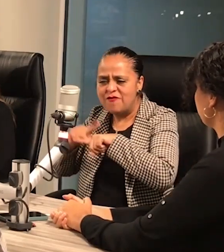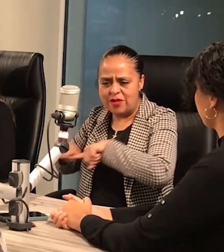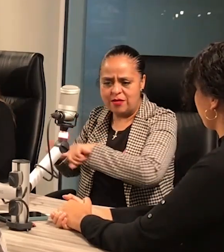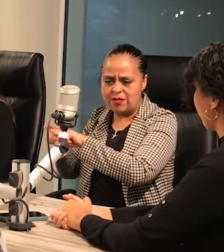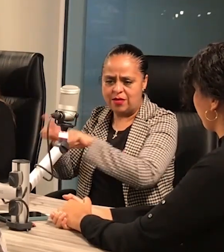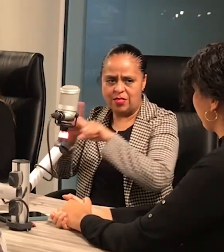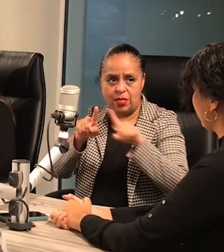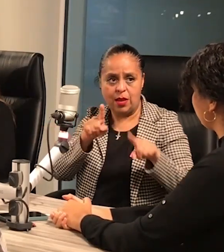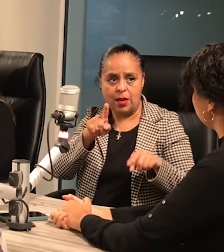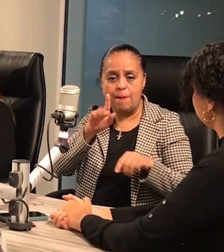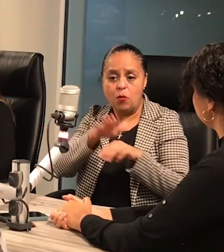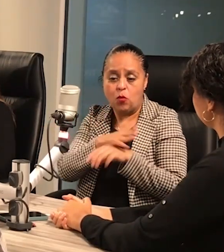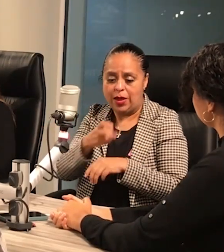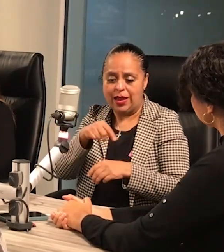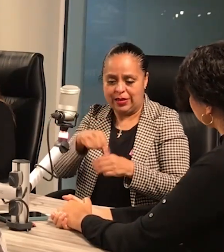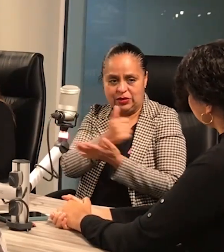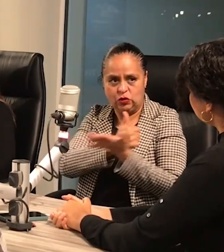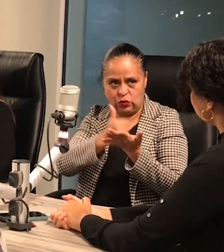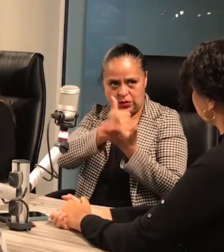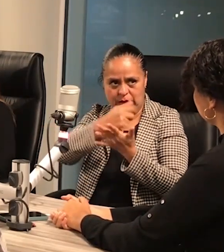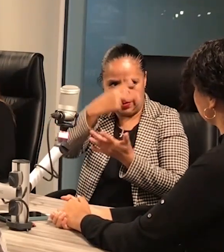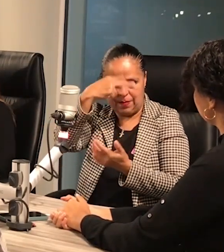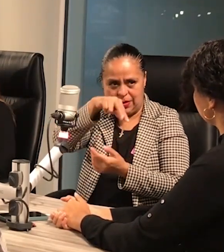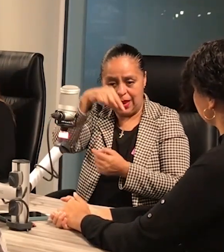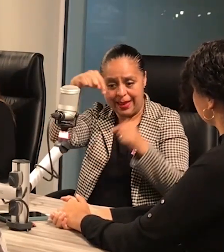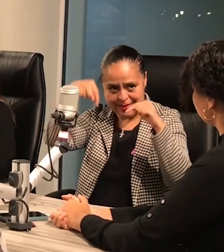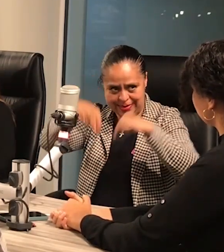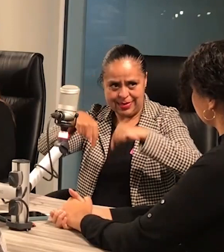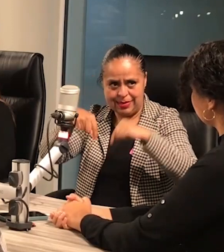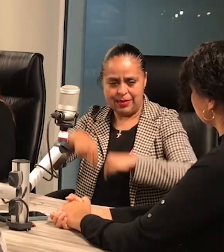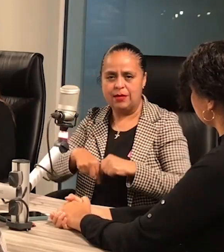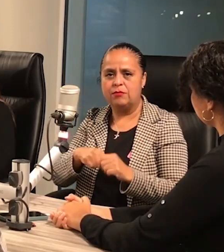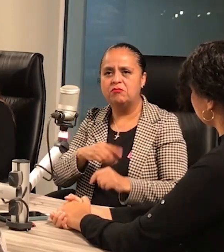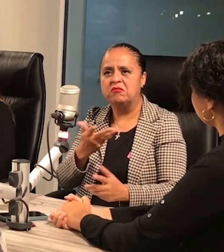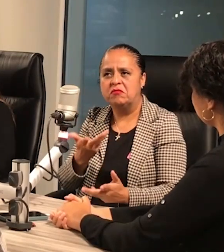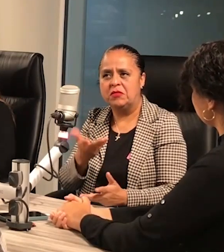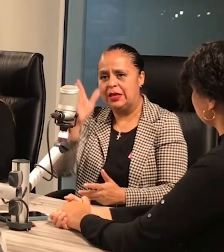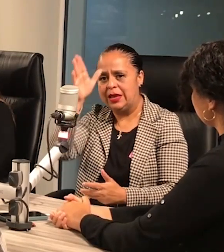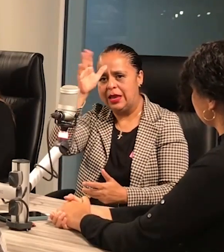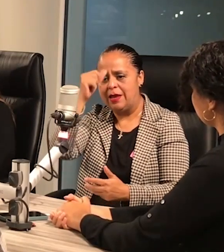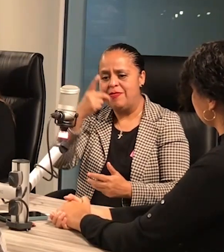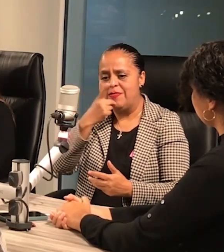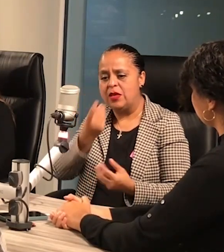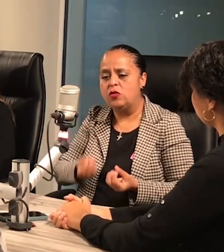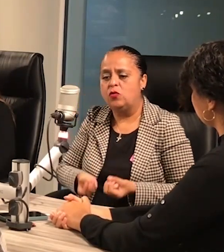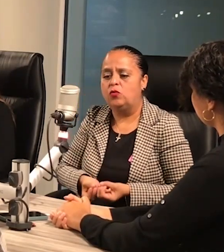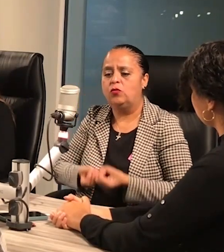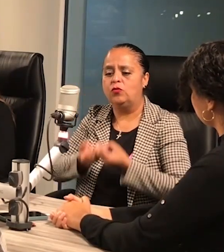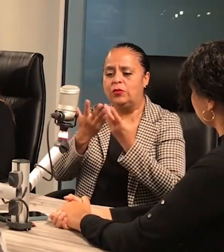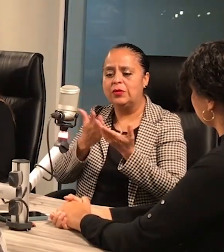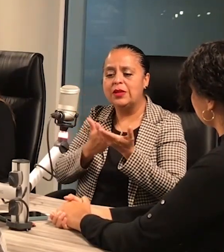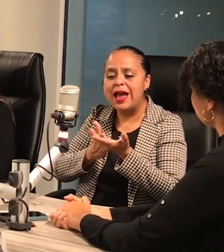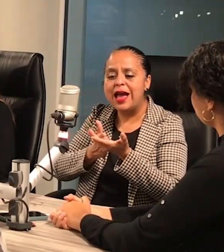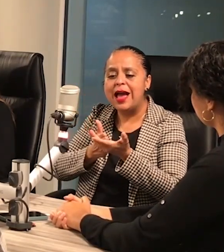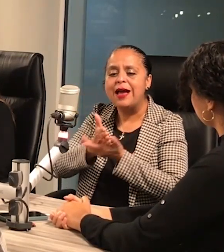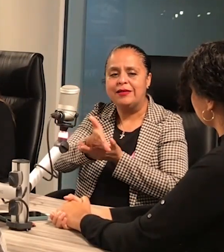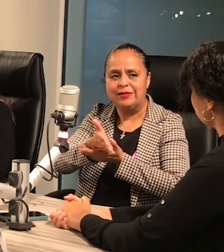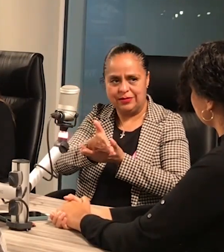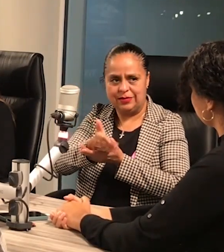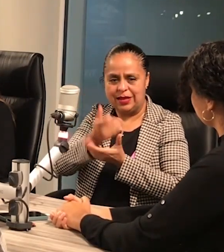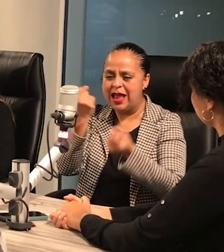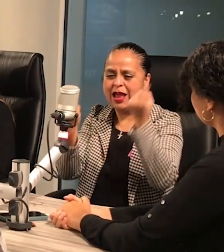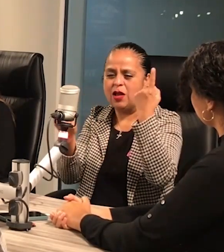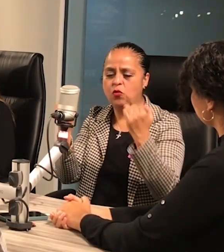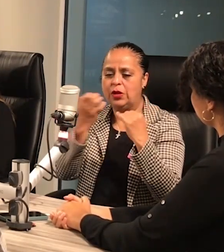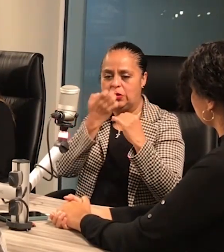Entonces, pero por lo menos aquí en la Ciudad de México, que pues de acuerdo con el índice de accesibilidad que construyen algunas